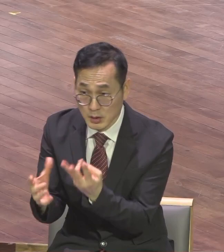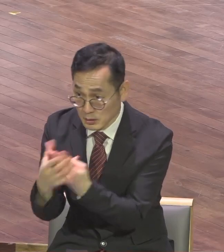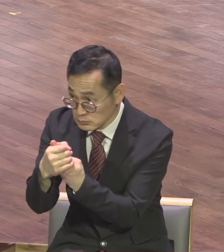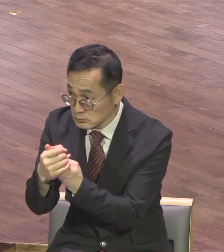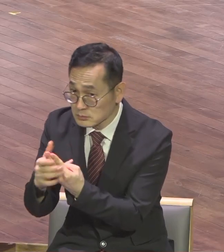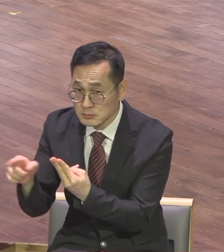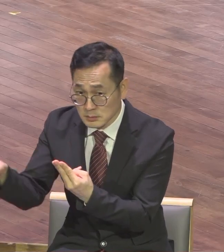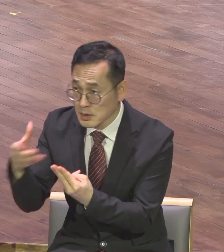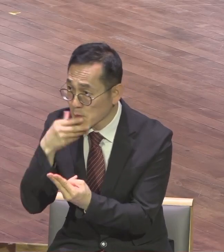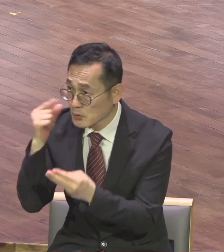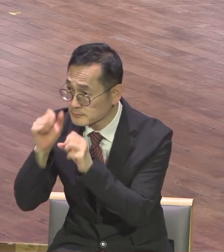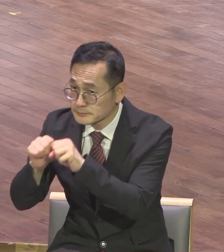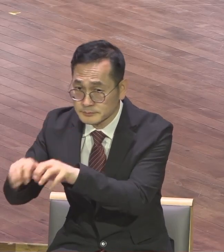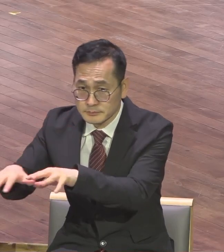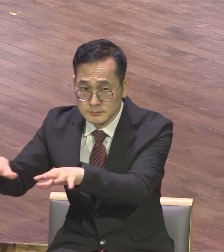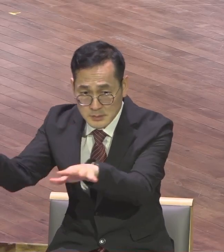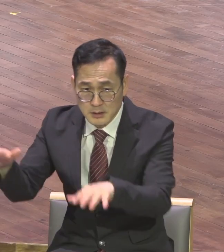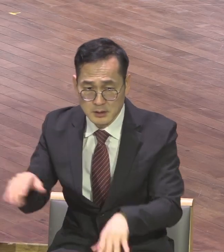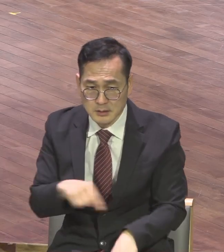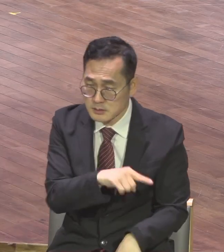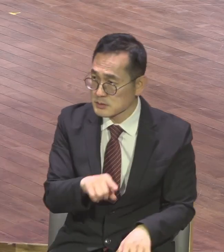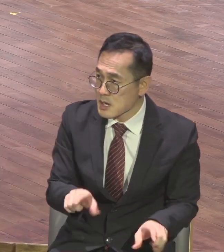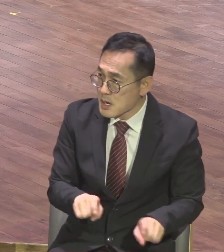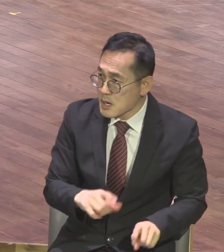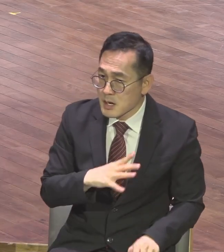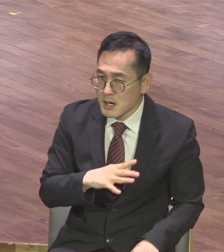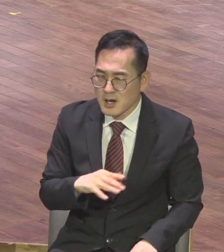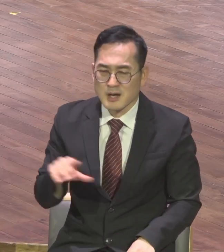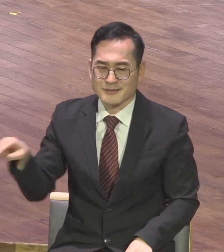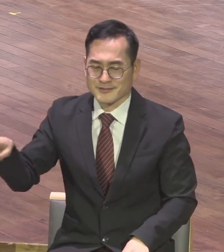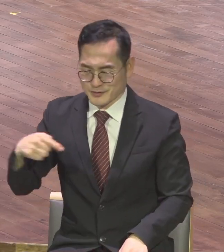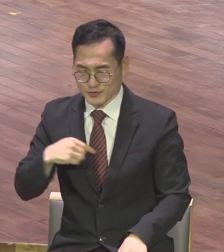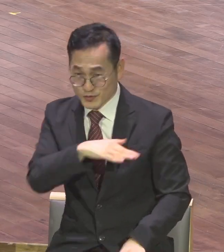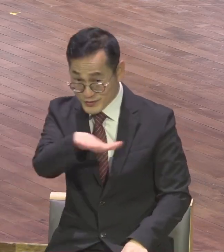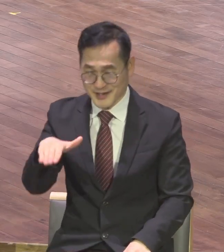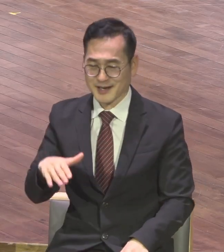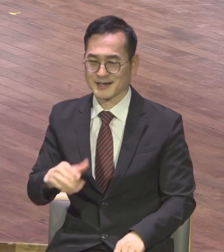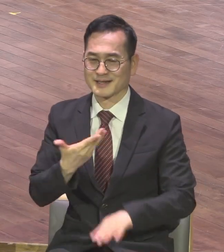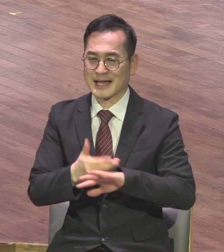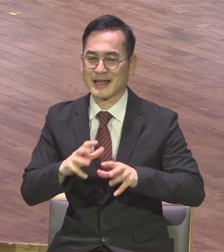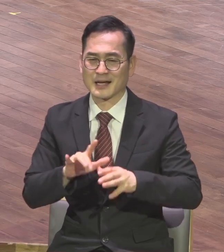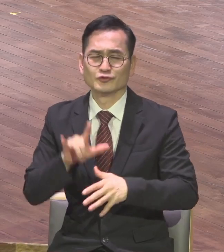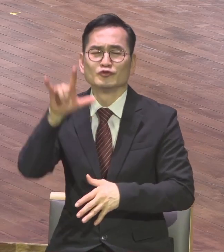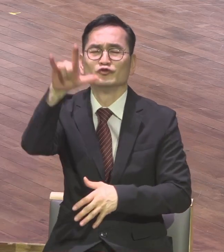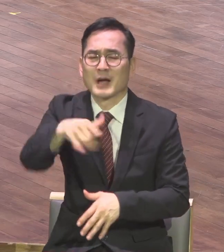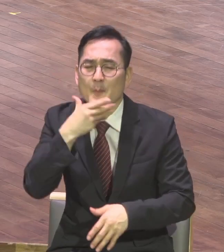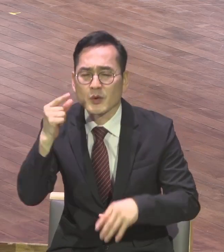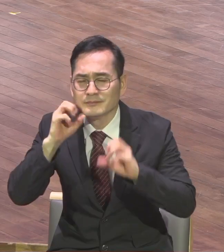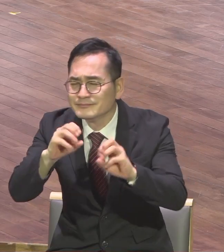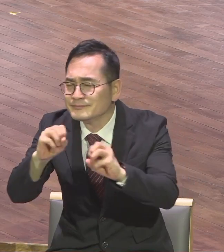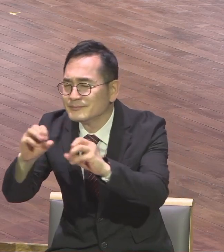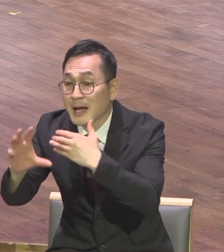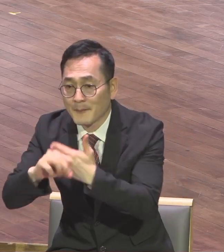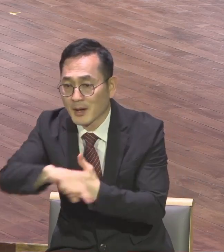선교 캠프를 우리 한중원 갔다 오지만 가면 그 지역은 뒤집어져. 영적 지역변동이 일어나 난리가 나요. 난리가